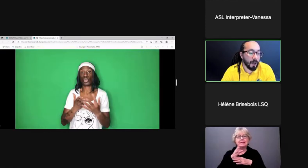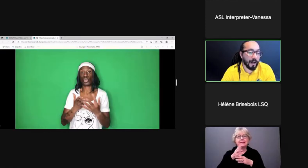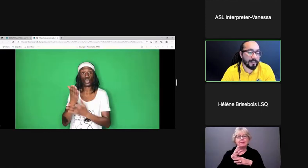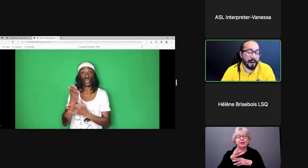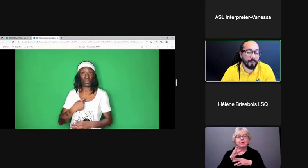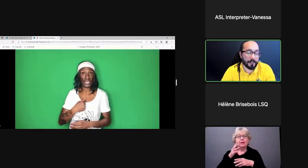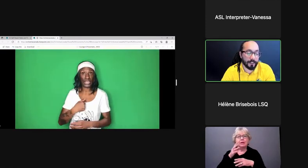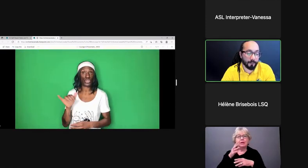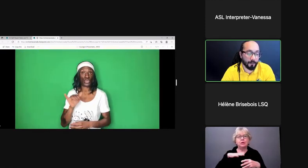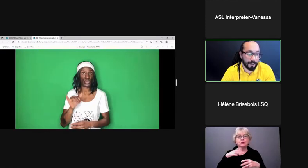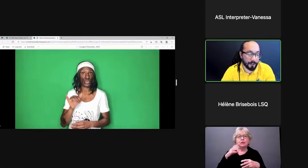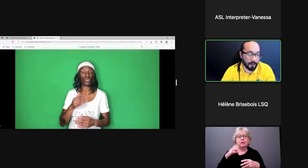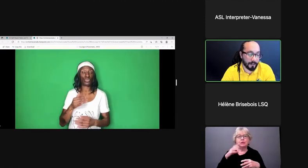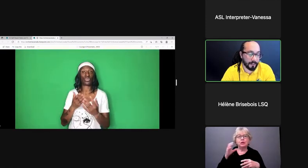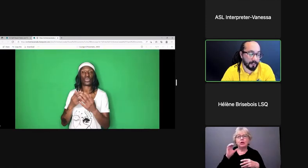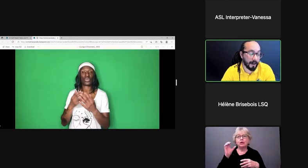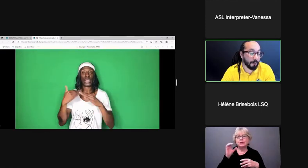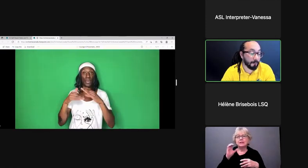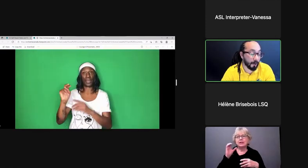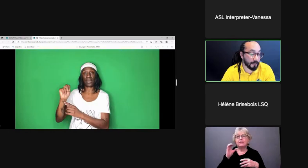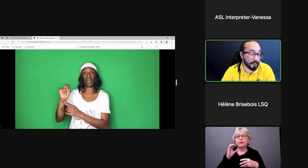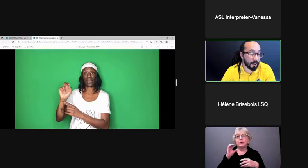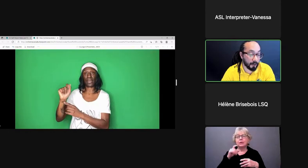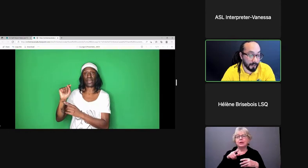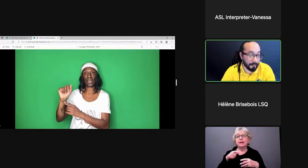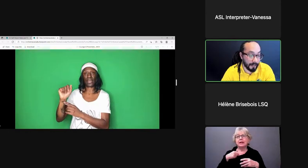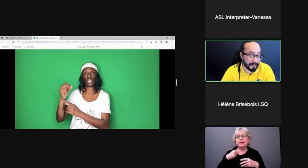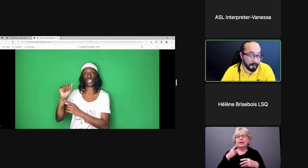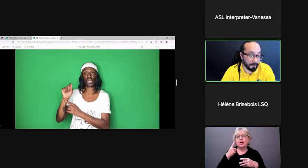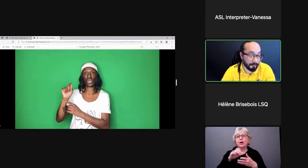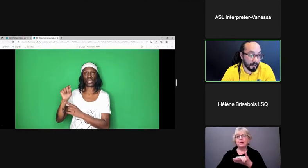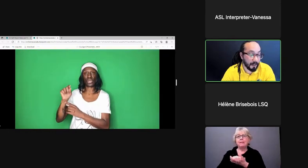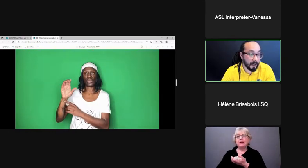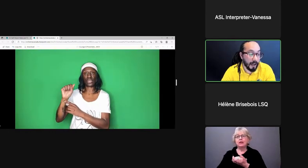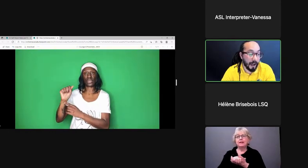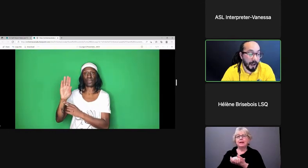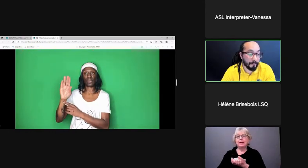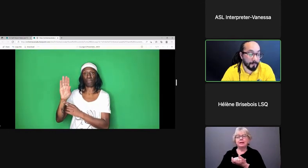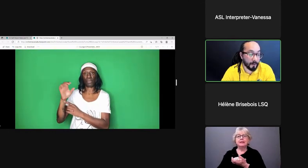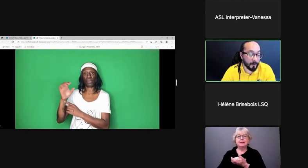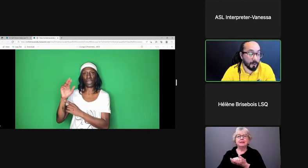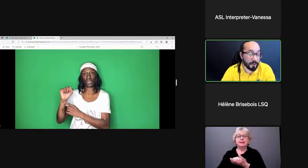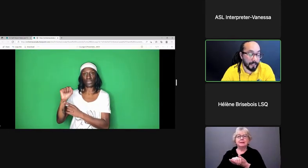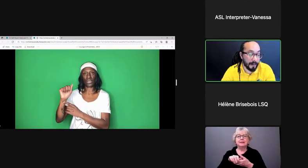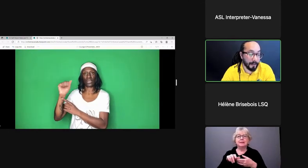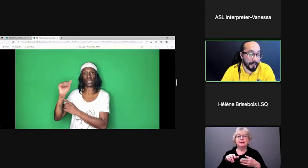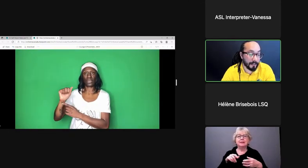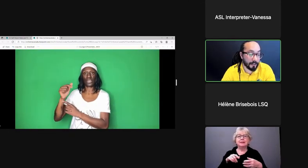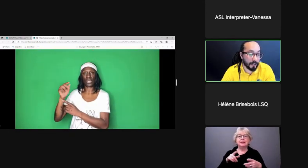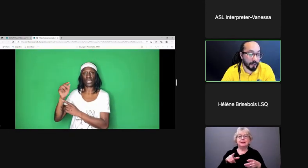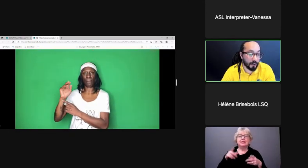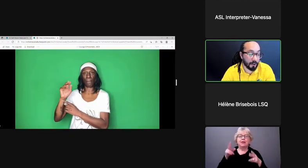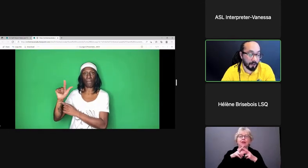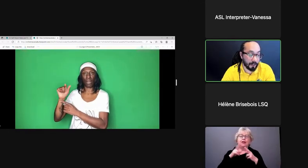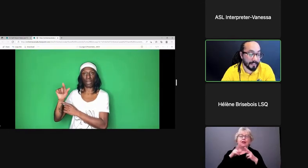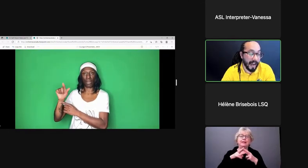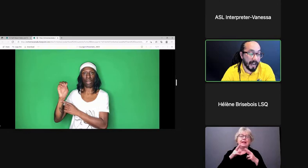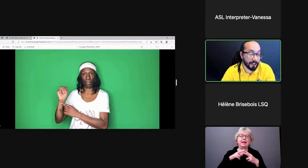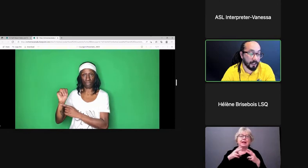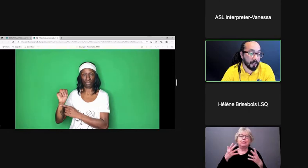qui s'appelle Christopher, qui est un de mes partenaires et qui connaît beaucoup de personnes